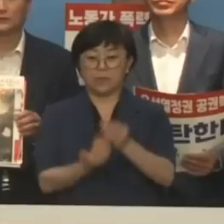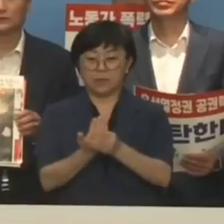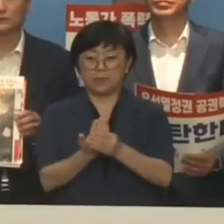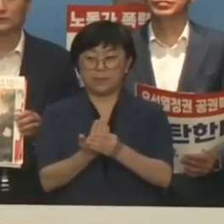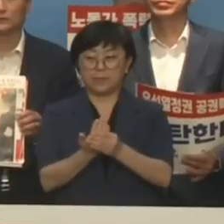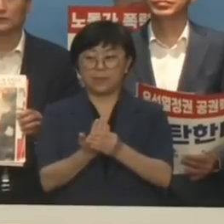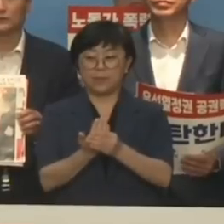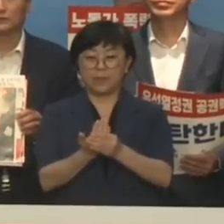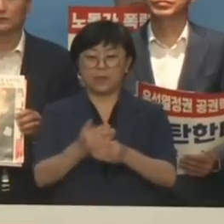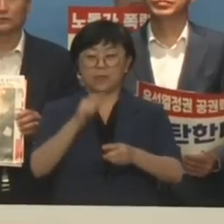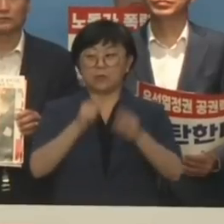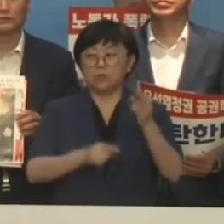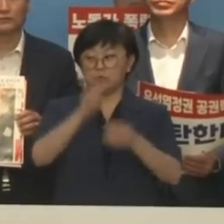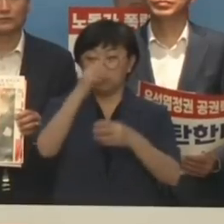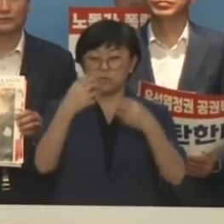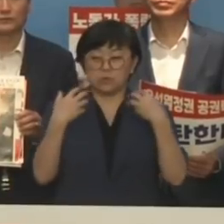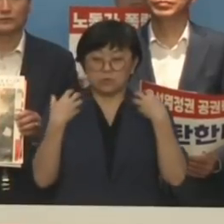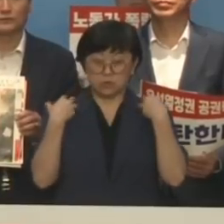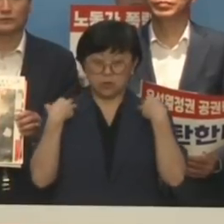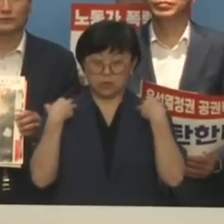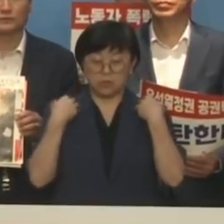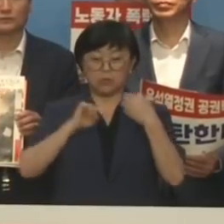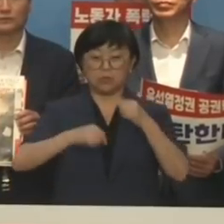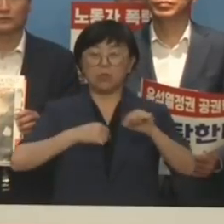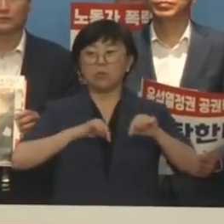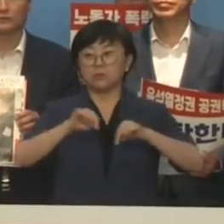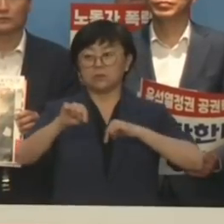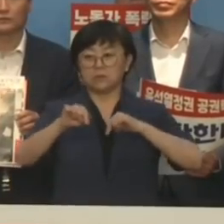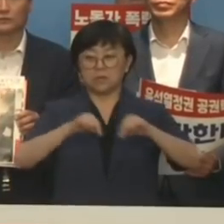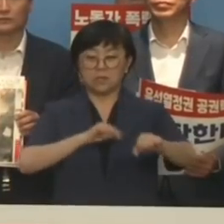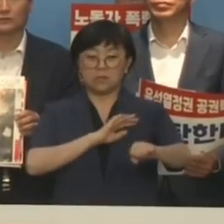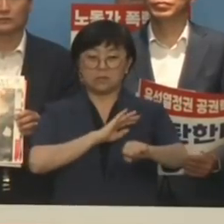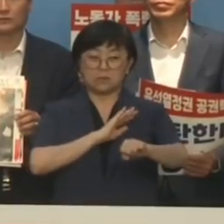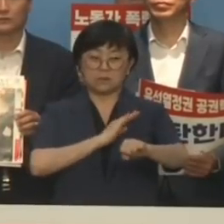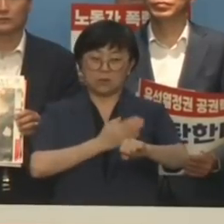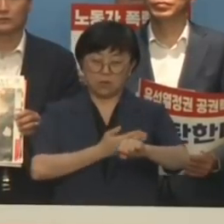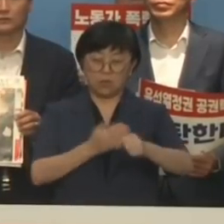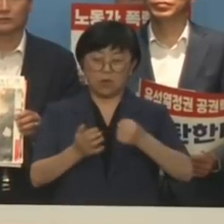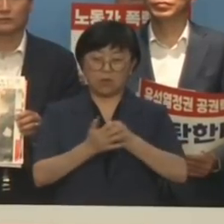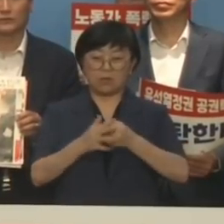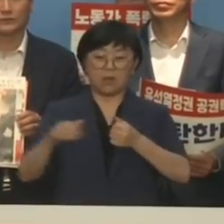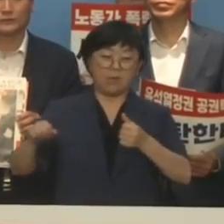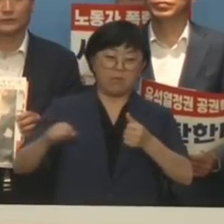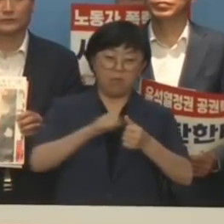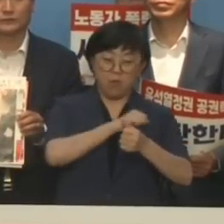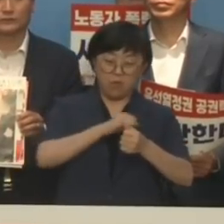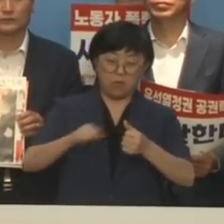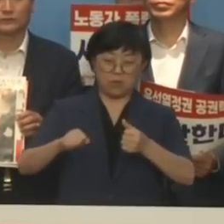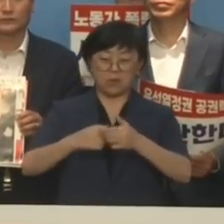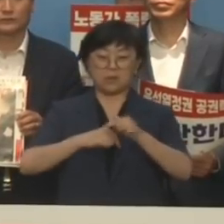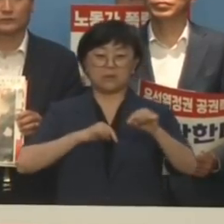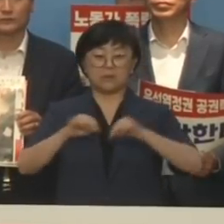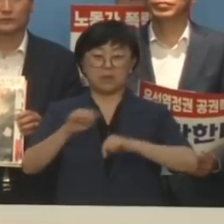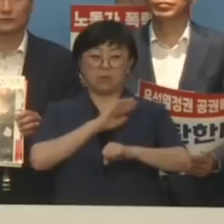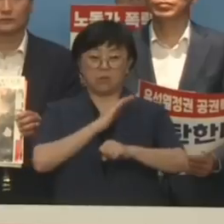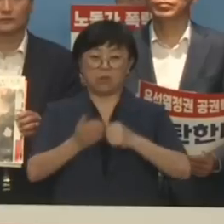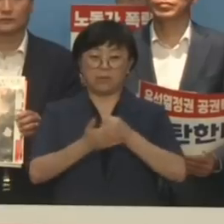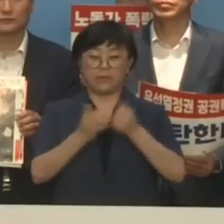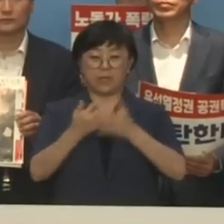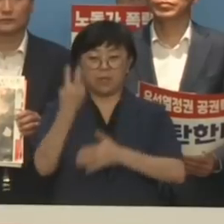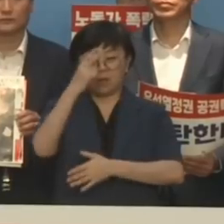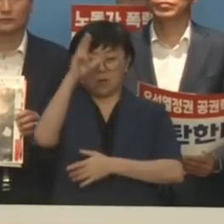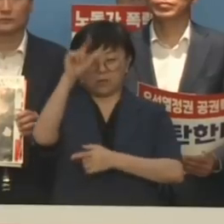벌어졌습니다. 윤석열 정권은 독재 정권입니다. 폭력 정권입니다.